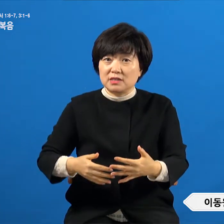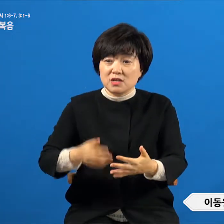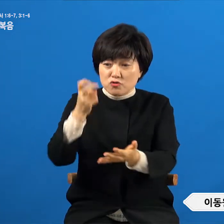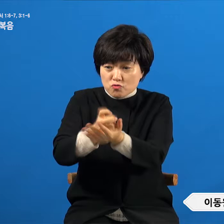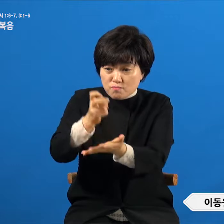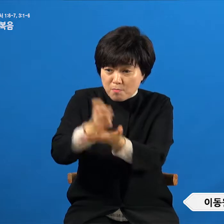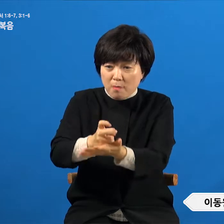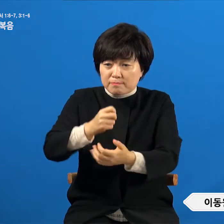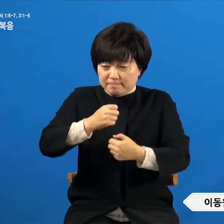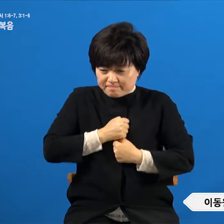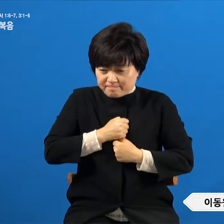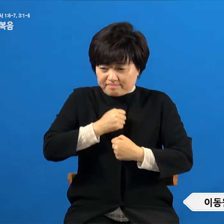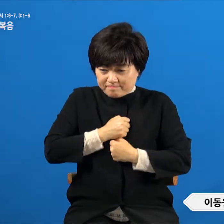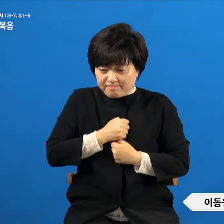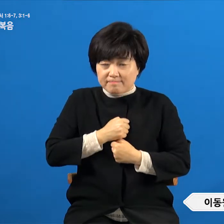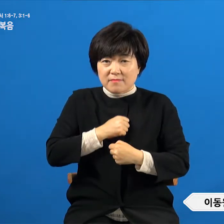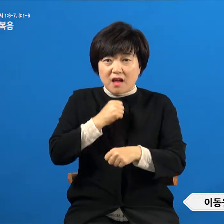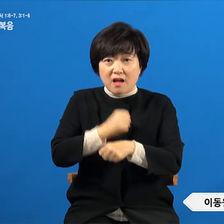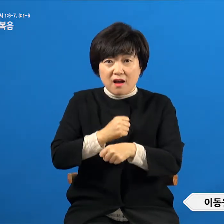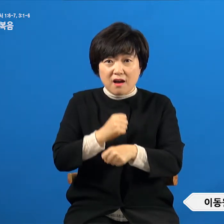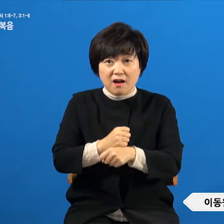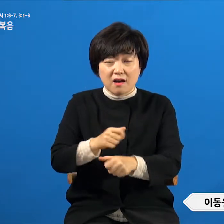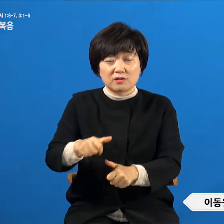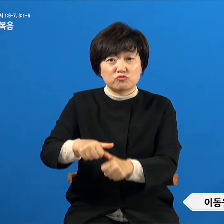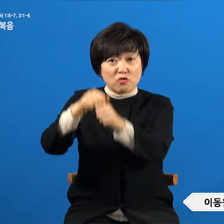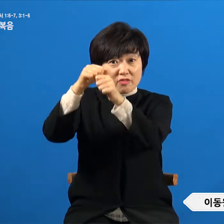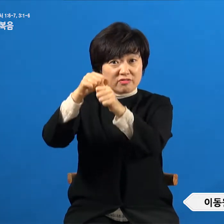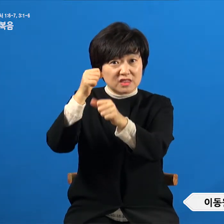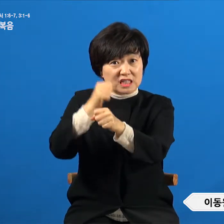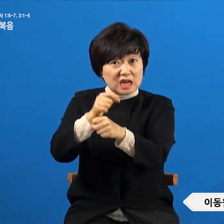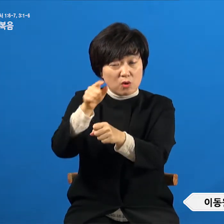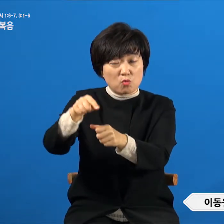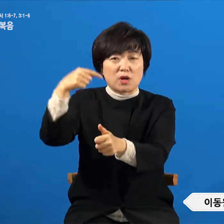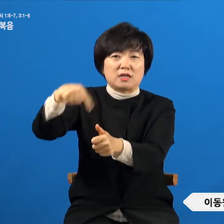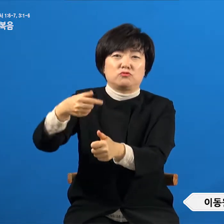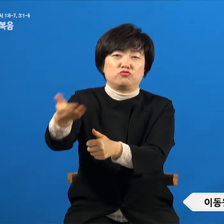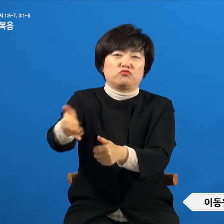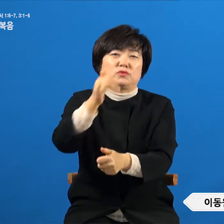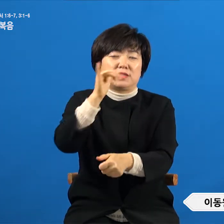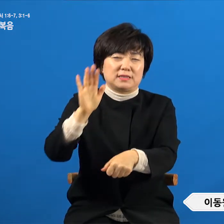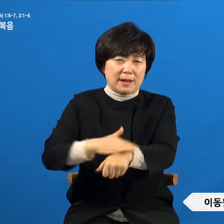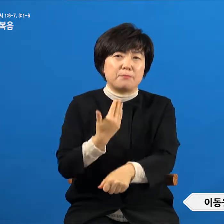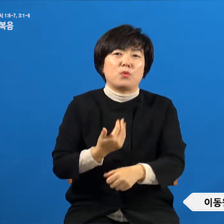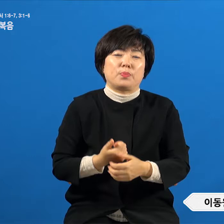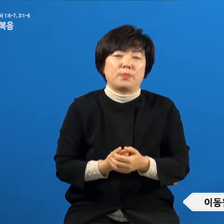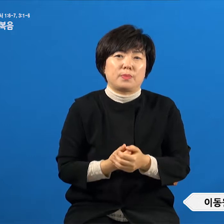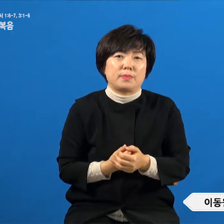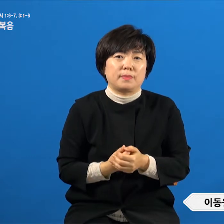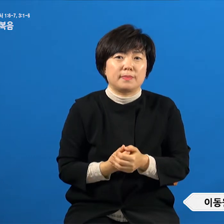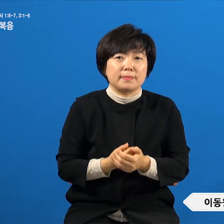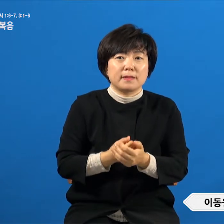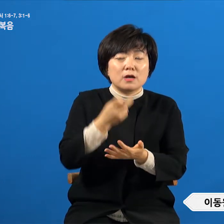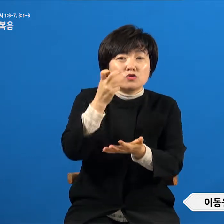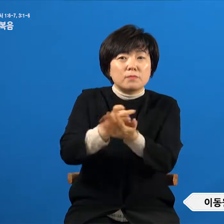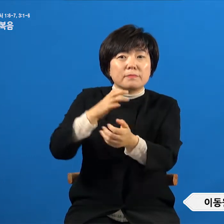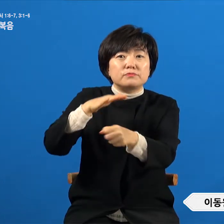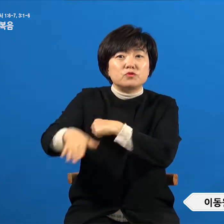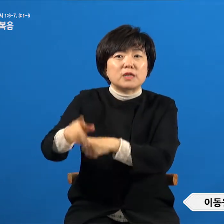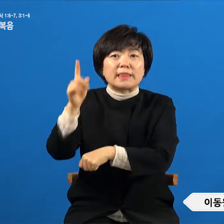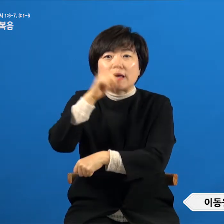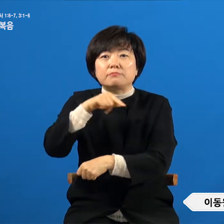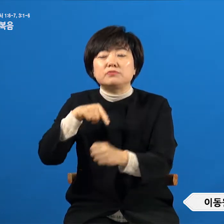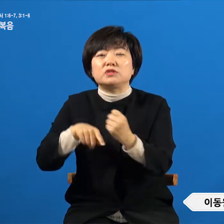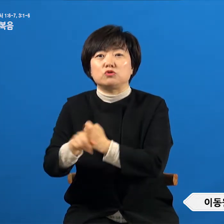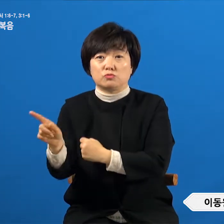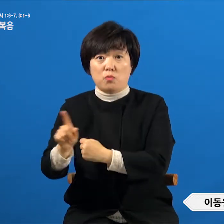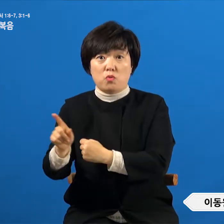한 조항을 지키는 것, 그것이 마치 구원의 조건인 것처럼 가르치고 있다고. 왜 율법주의가 나쁜